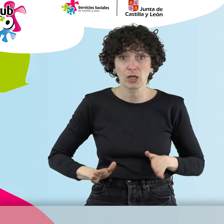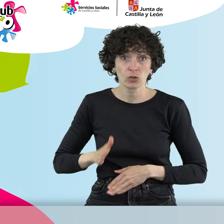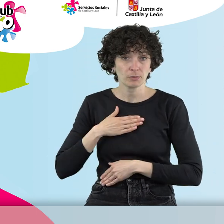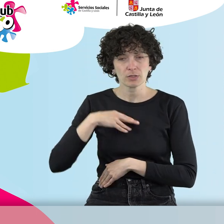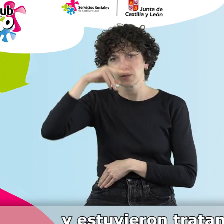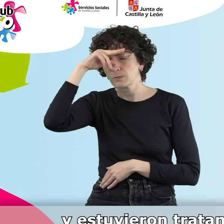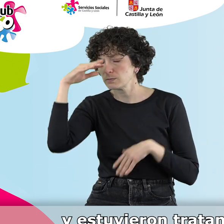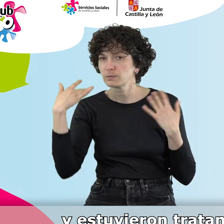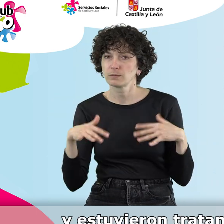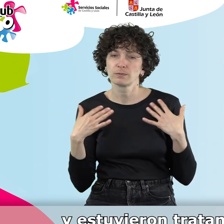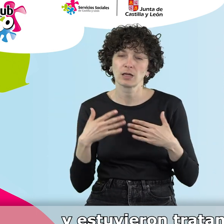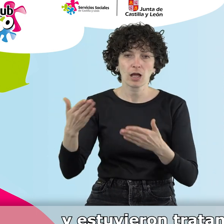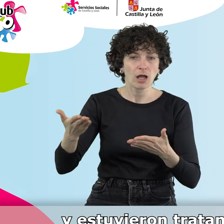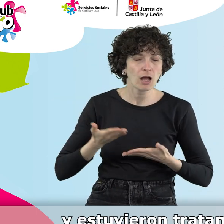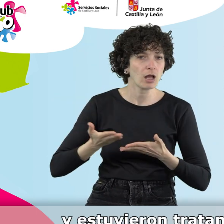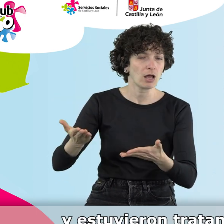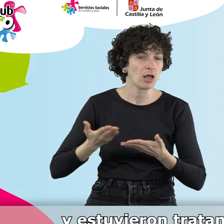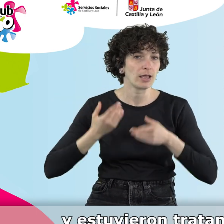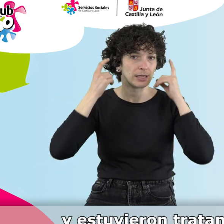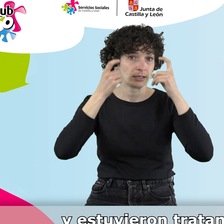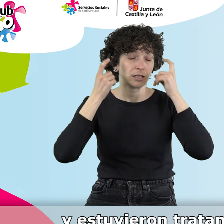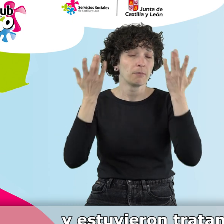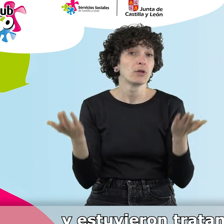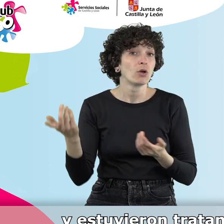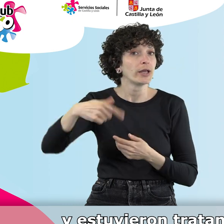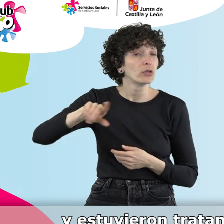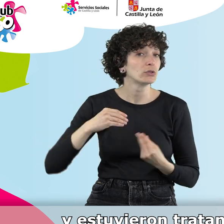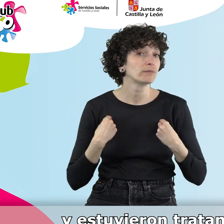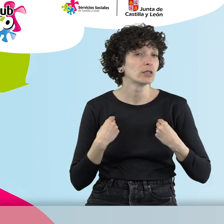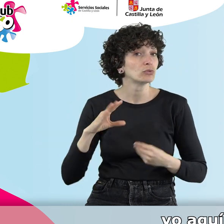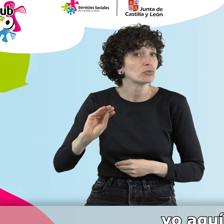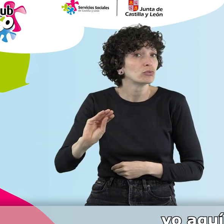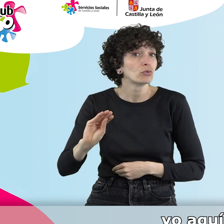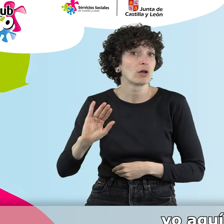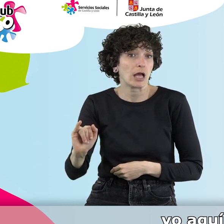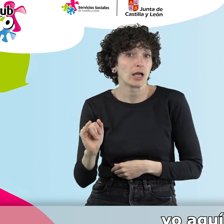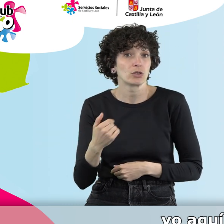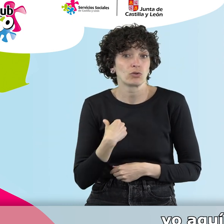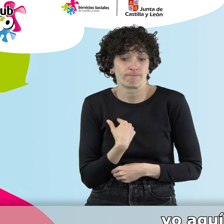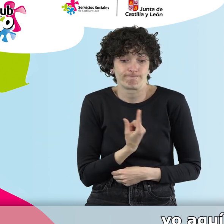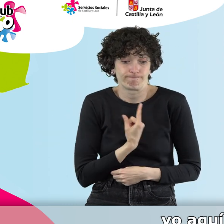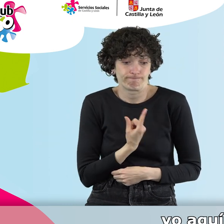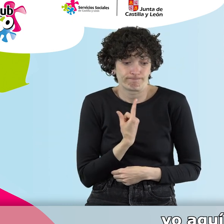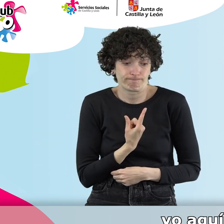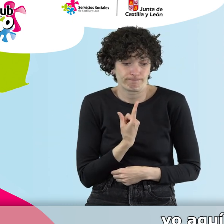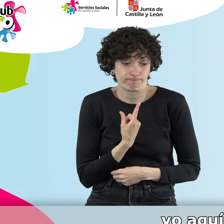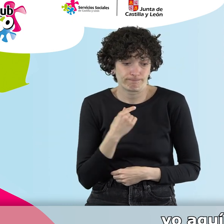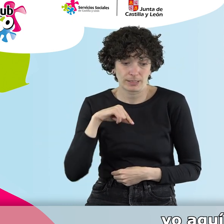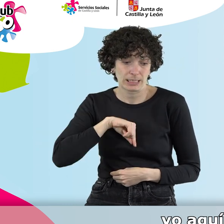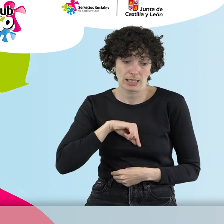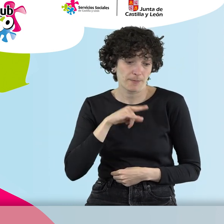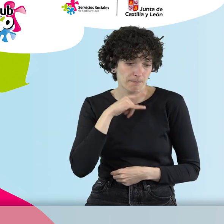mucho y estuvieron tratando de ayudarme, pero como ellos tenían su vida, yo aquí sola me encontré francamente